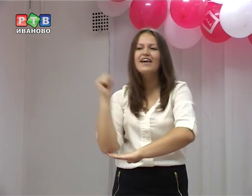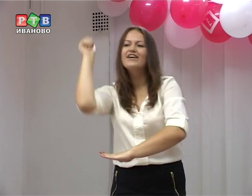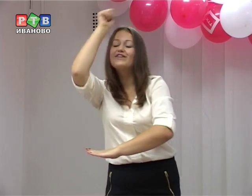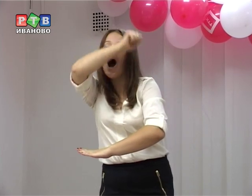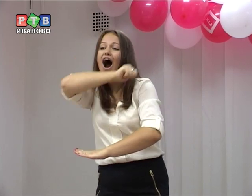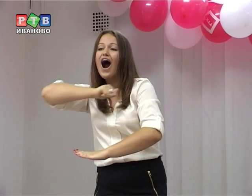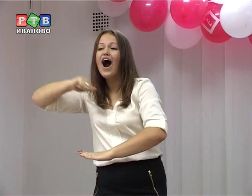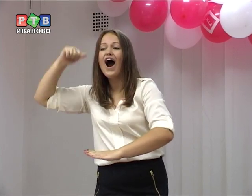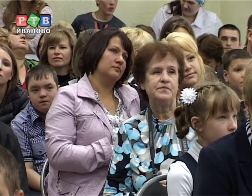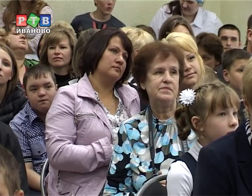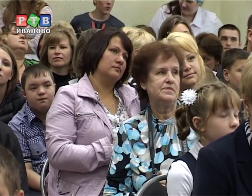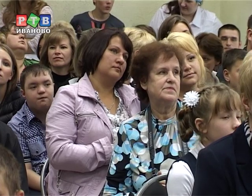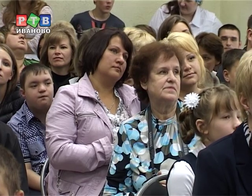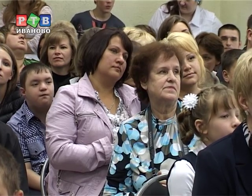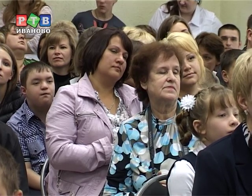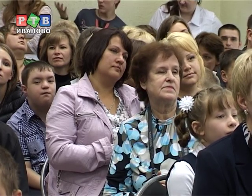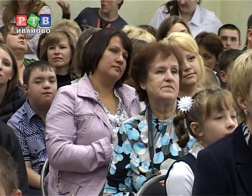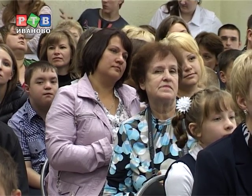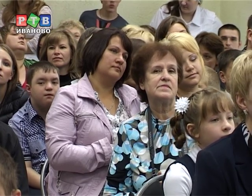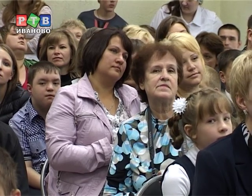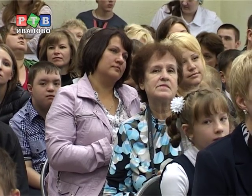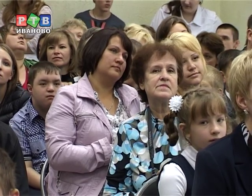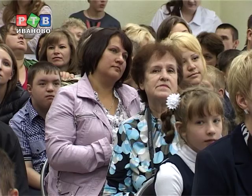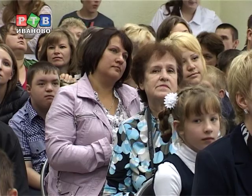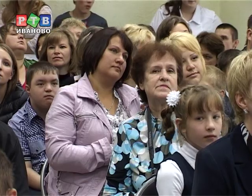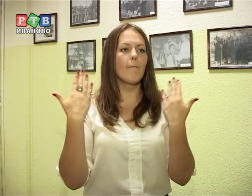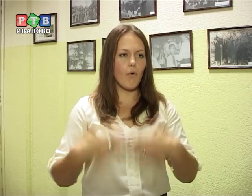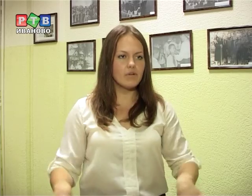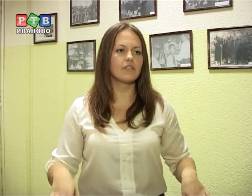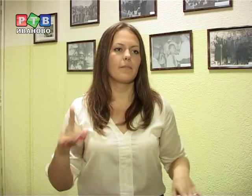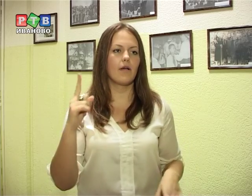Оля планирует делиться и дальше. С профессией уже определилась.